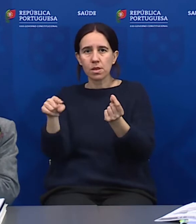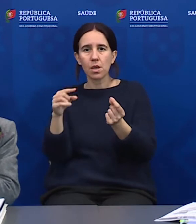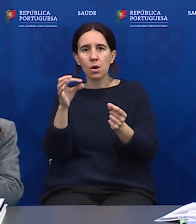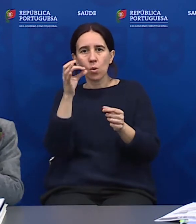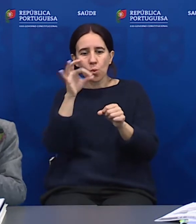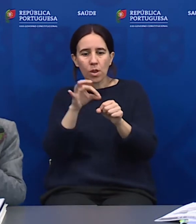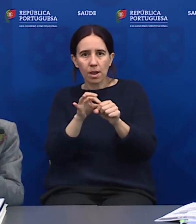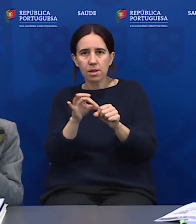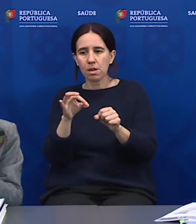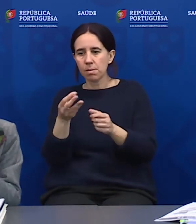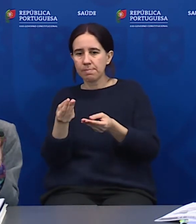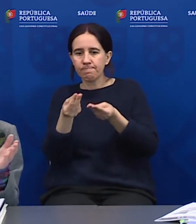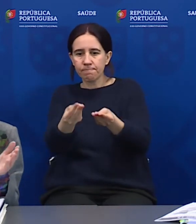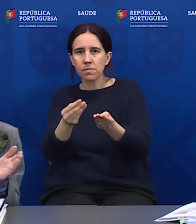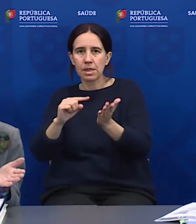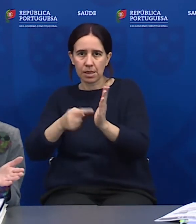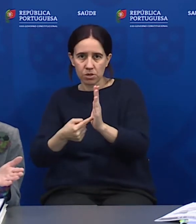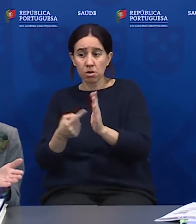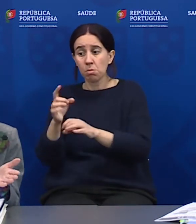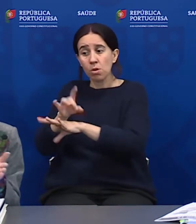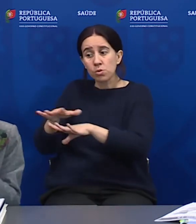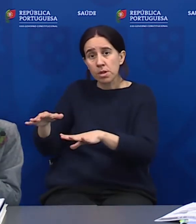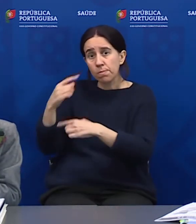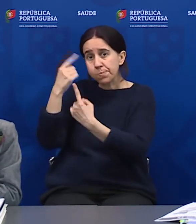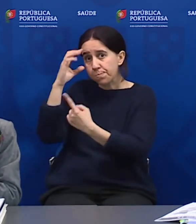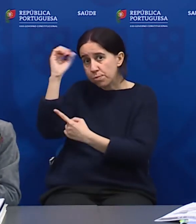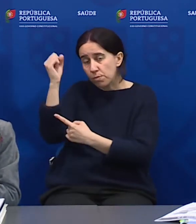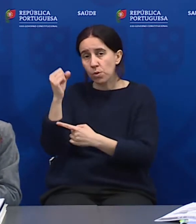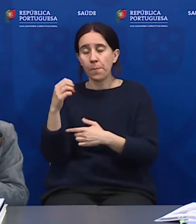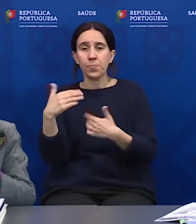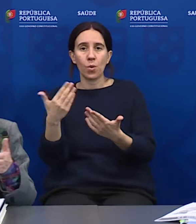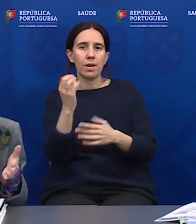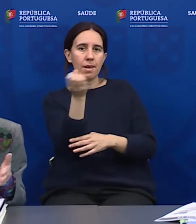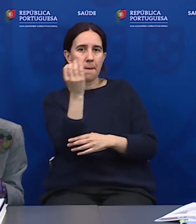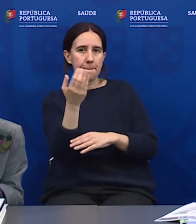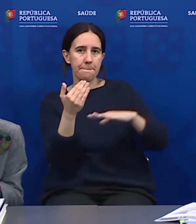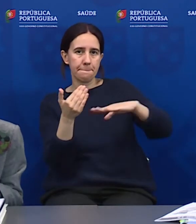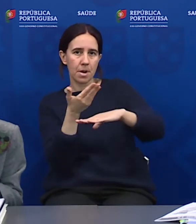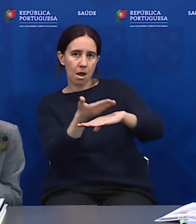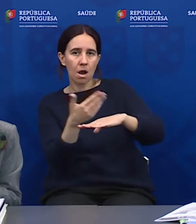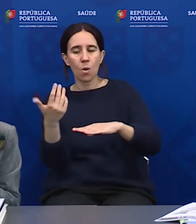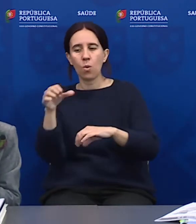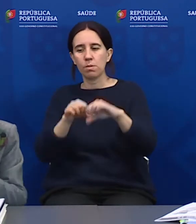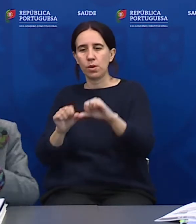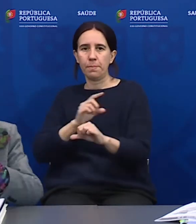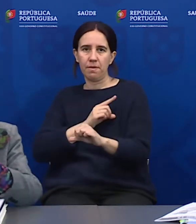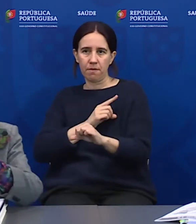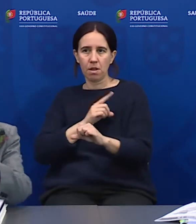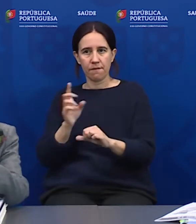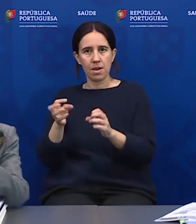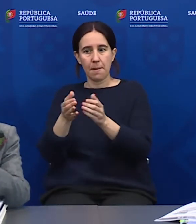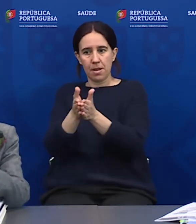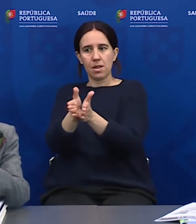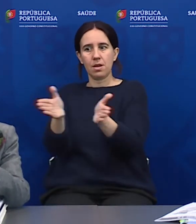ponto de entrega para fazer os testes, seja no hospital público, seja através do INEM, seja num laboratório privado. Portanto, vamos alargar